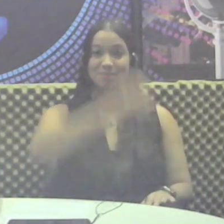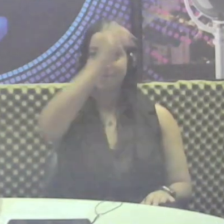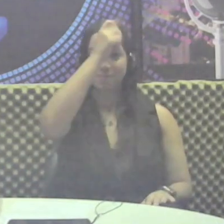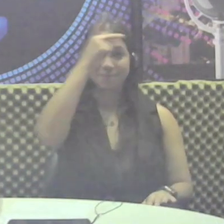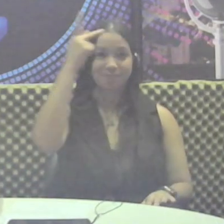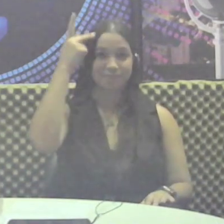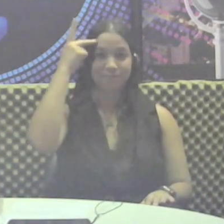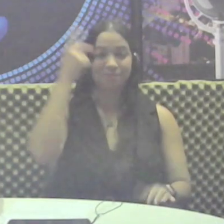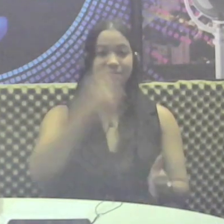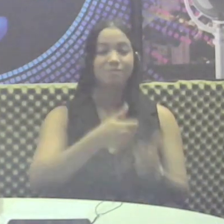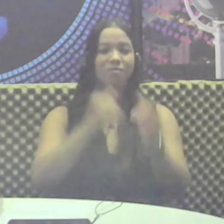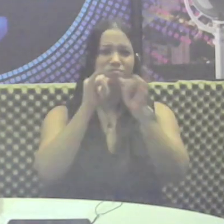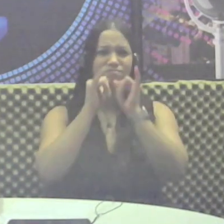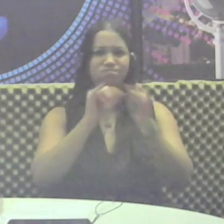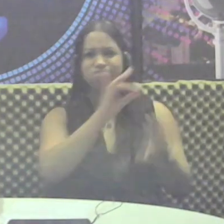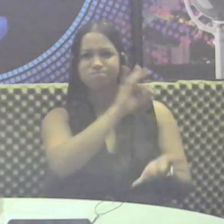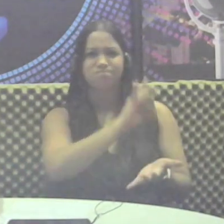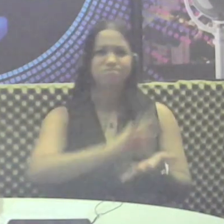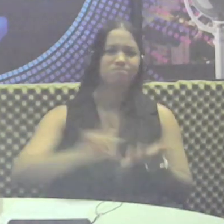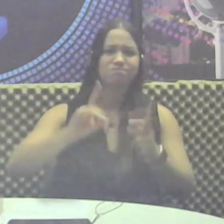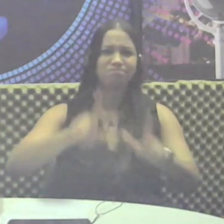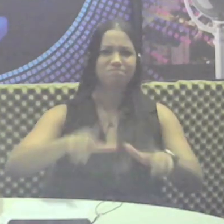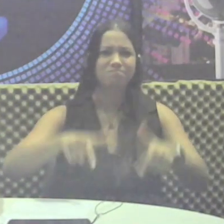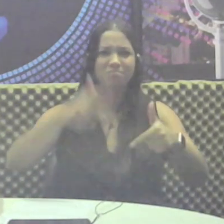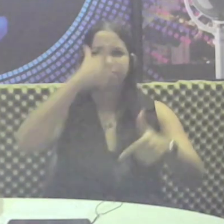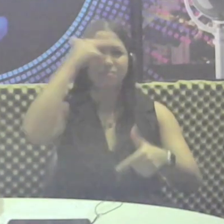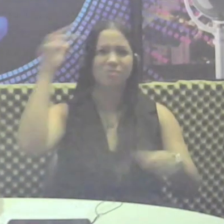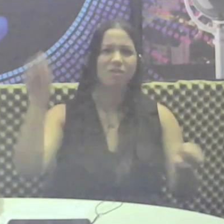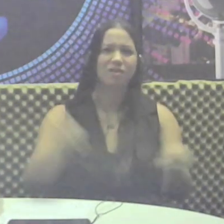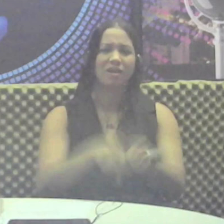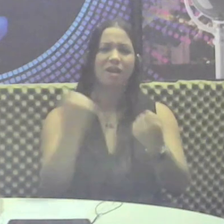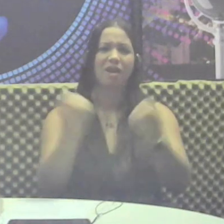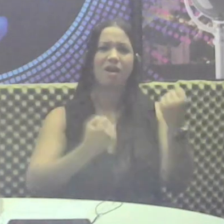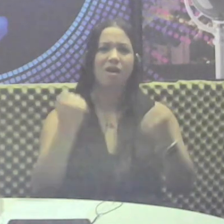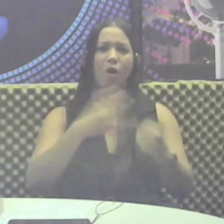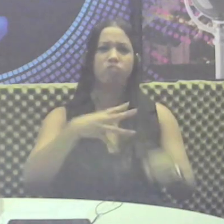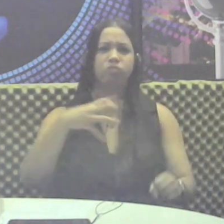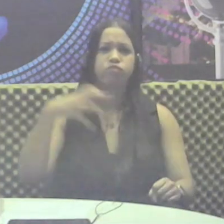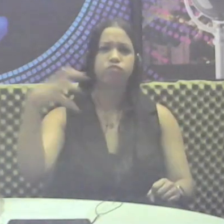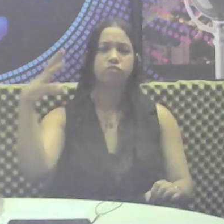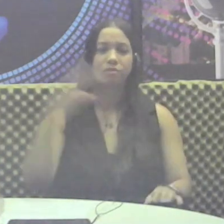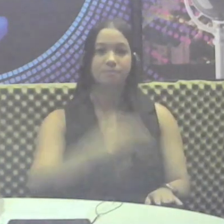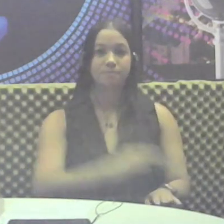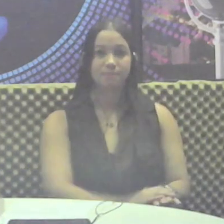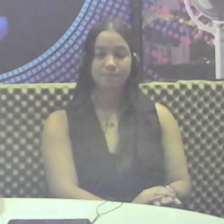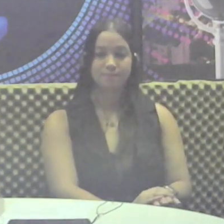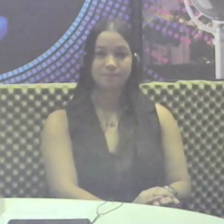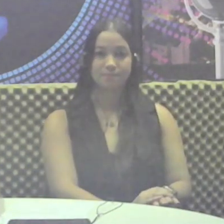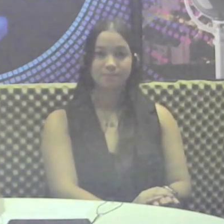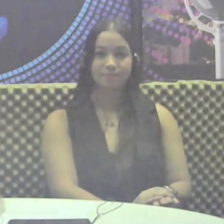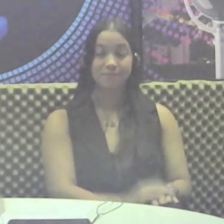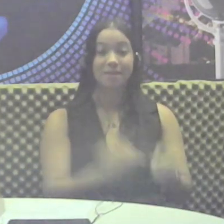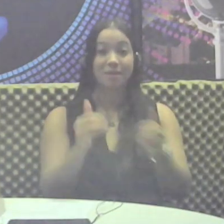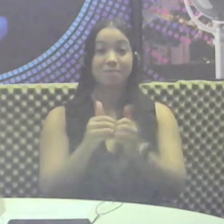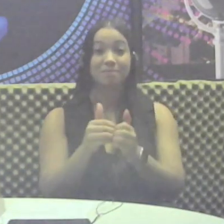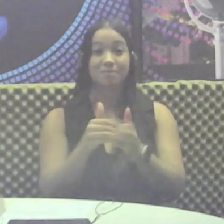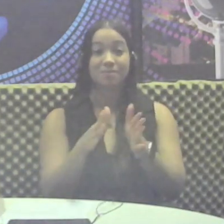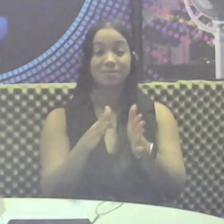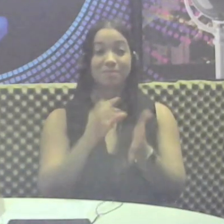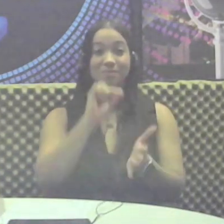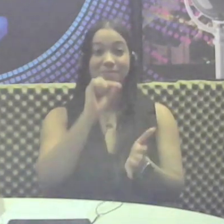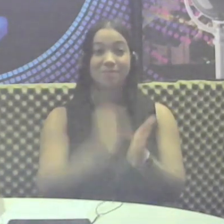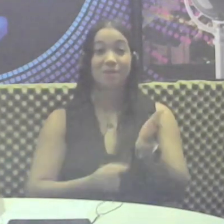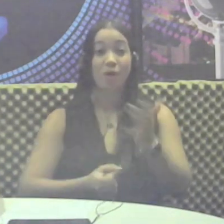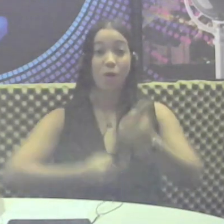Prefeitura emite nota de repúdio após ato de vandalismo em veículo do Fumacê. Seguem abertas as inscrições